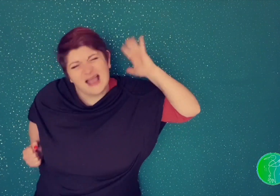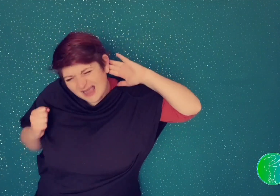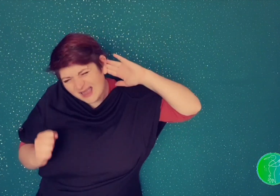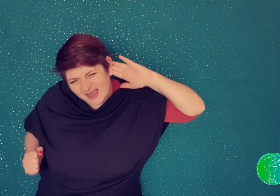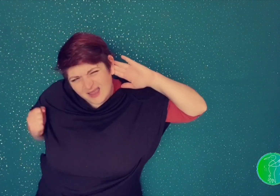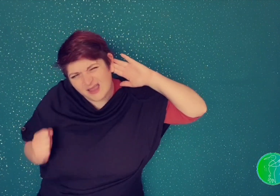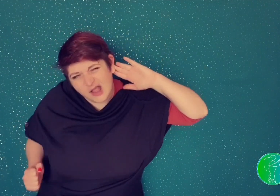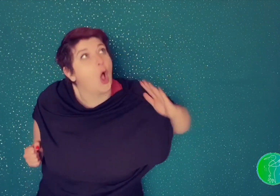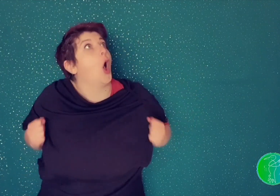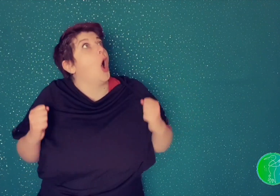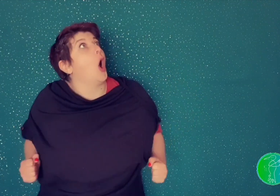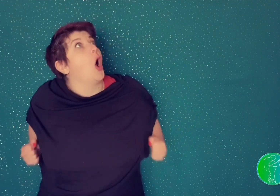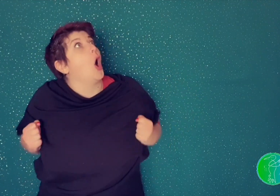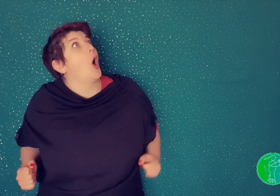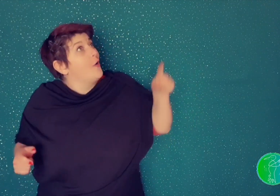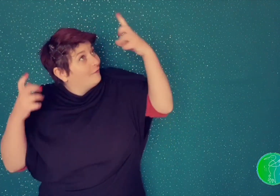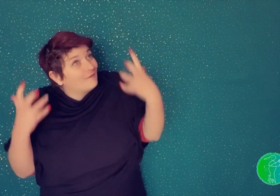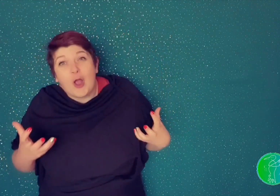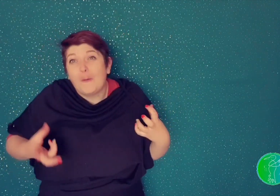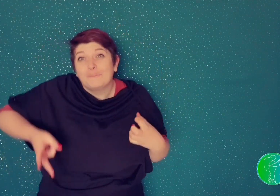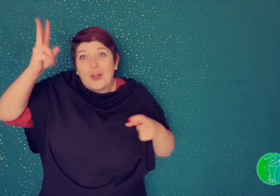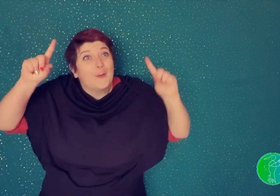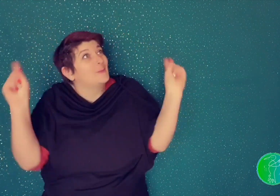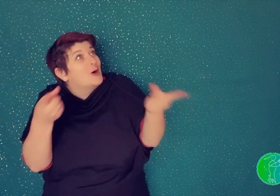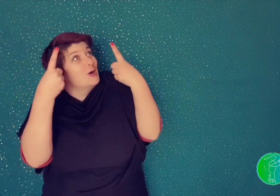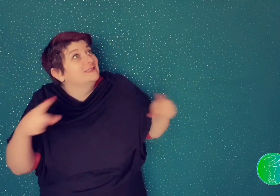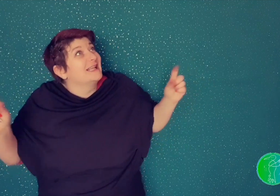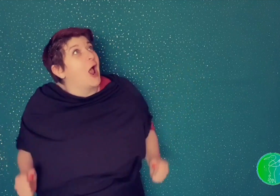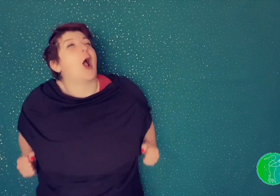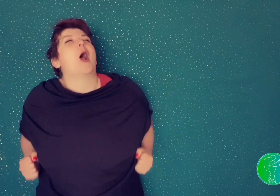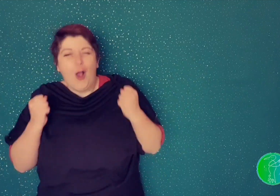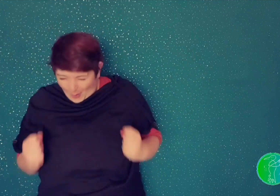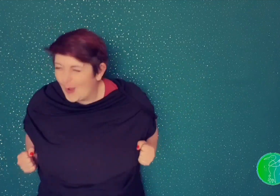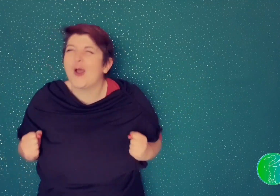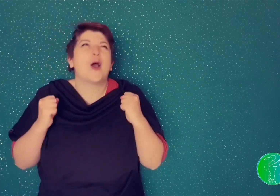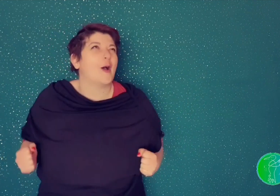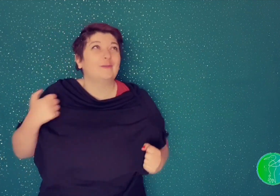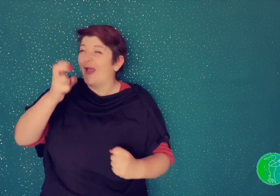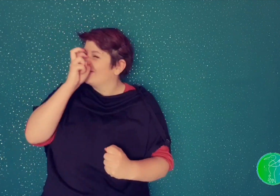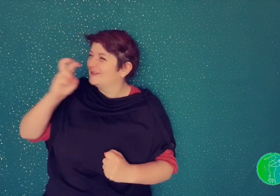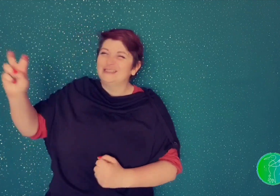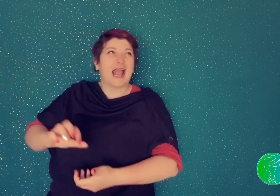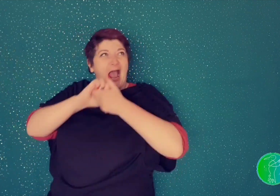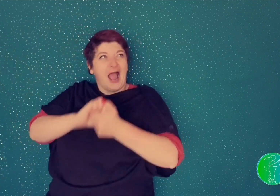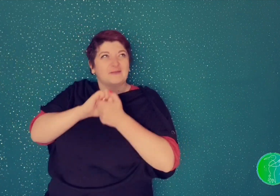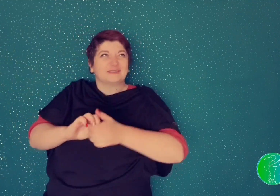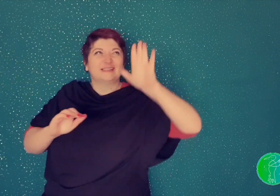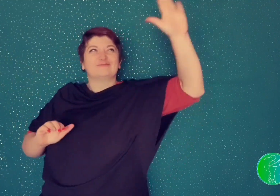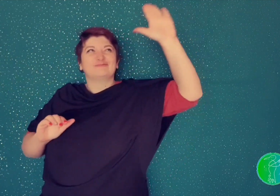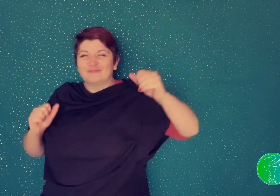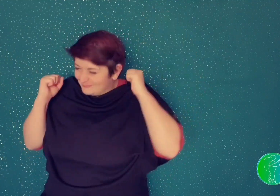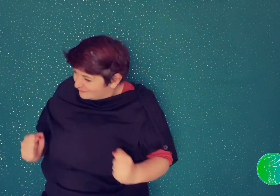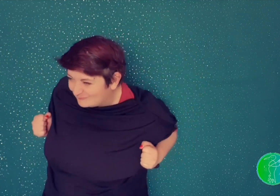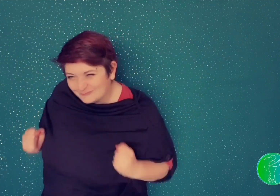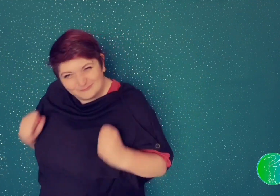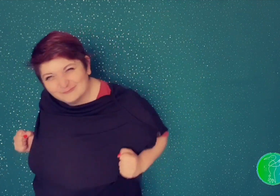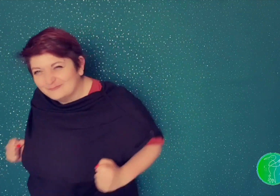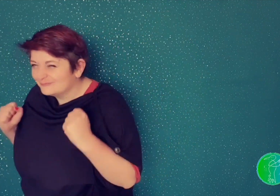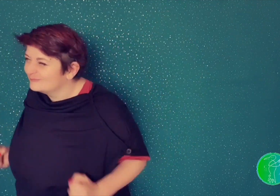Que dites-vous reprit le grillon. Vous voulez plus de musique. Je vais chercher un ami.